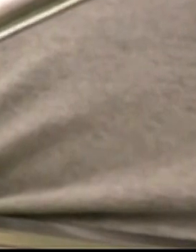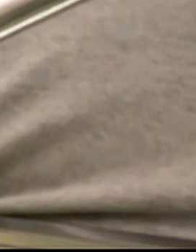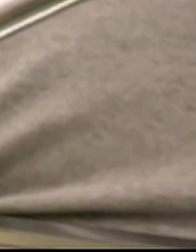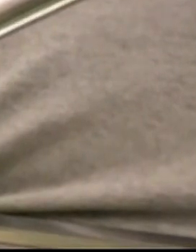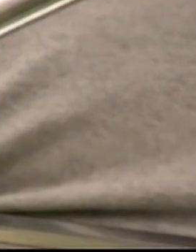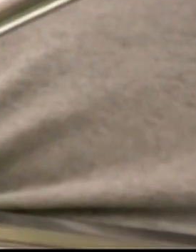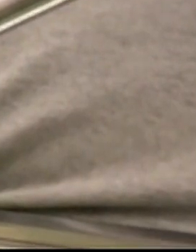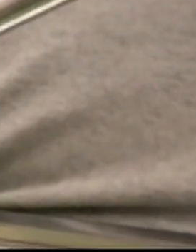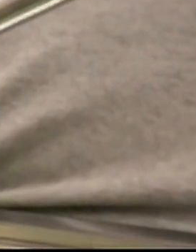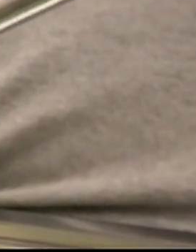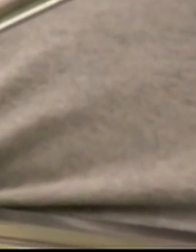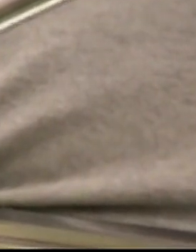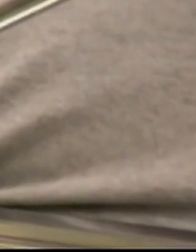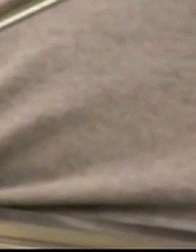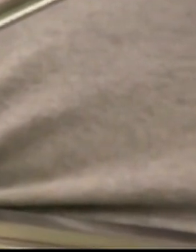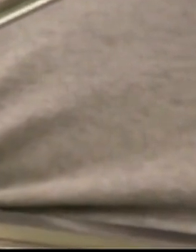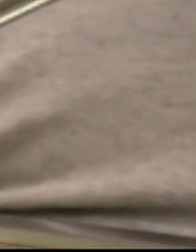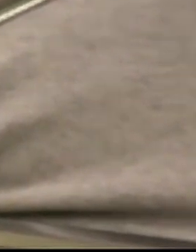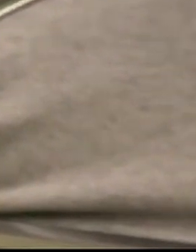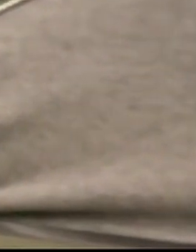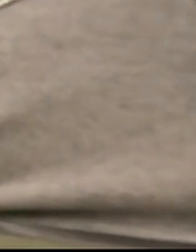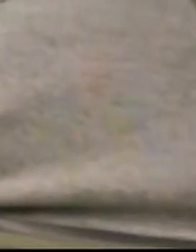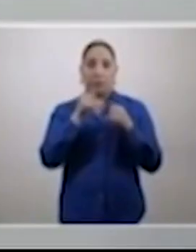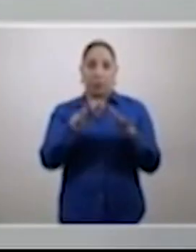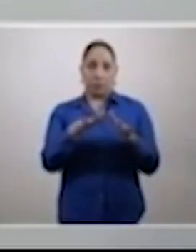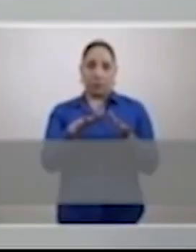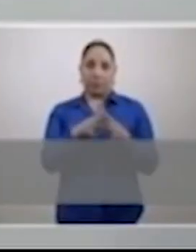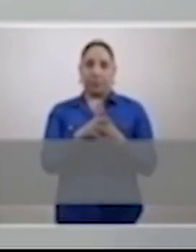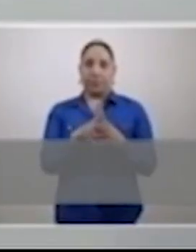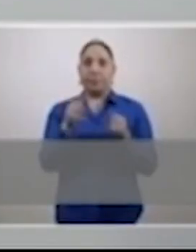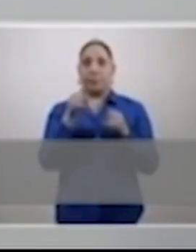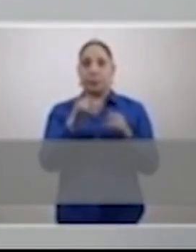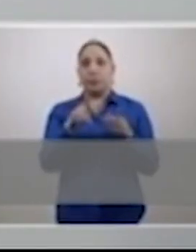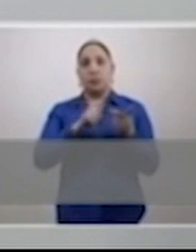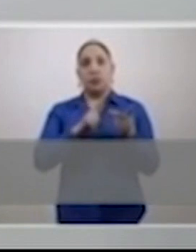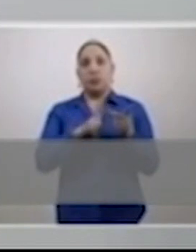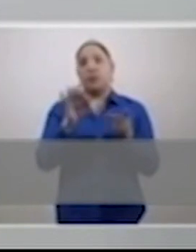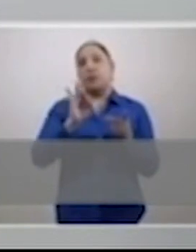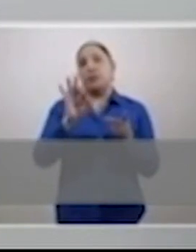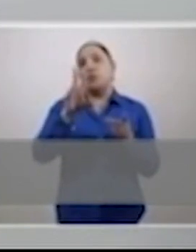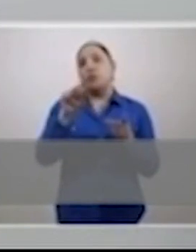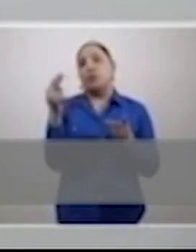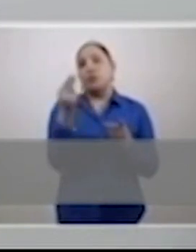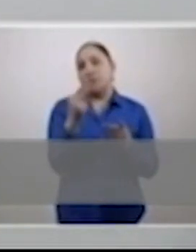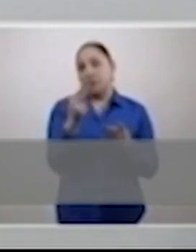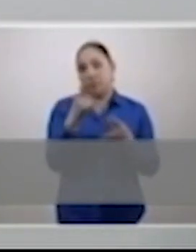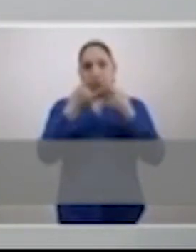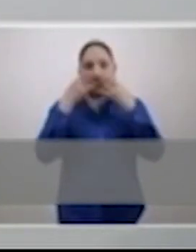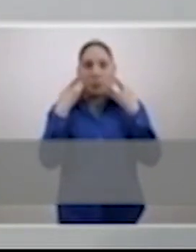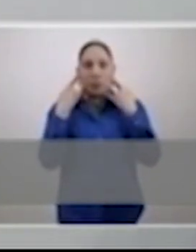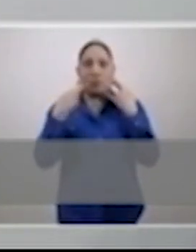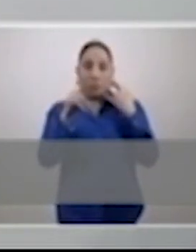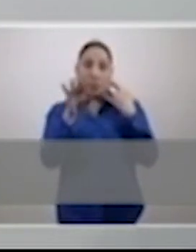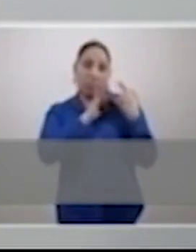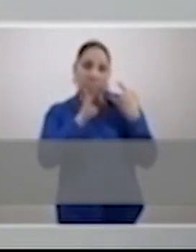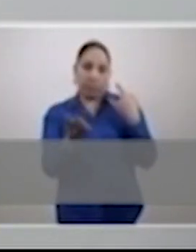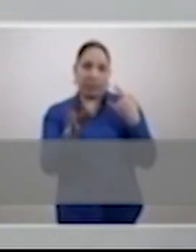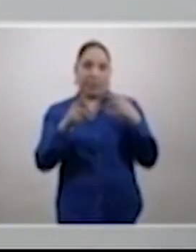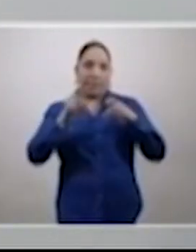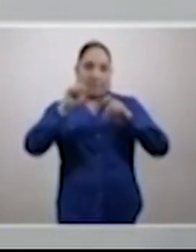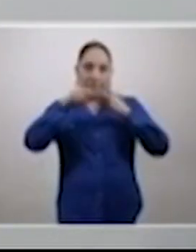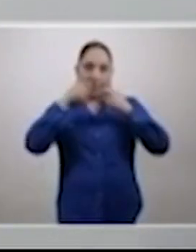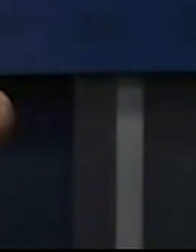de fallecidos. En México, donde hay casi 7.000 infectados y casi 600 fallecidos, el presidente Andrés Manuel López Obrador llamó a más